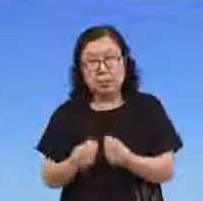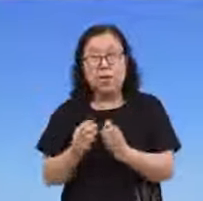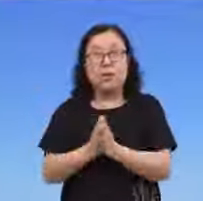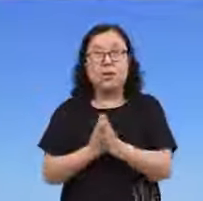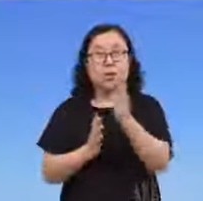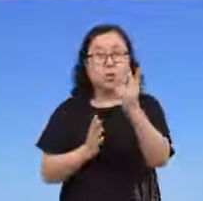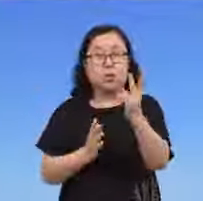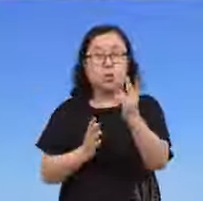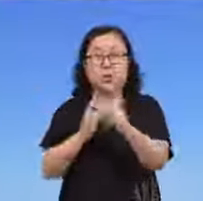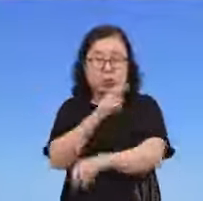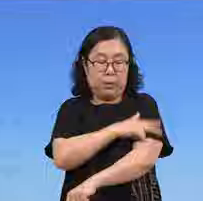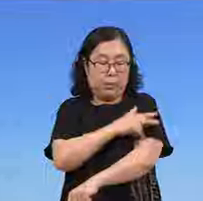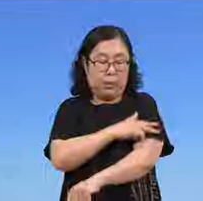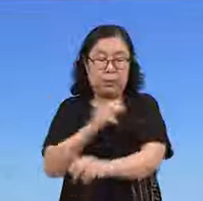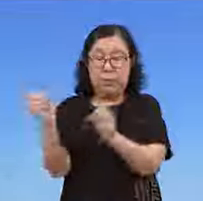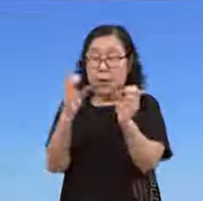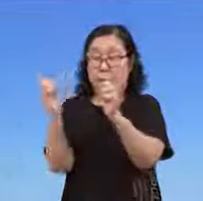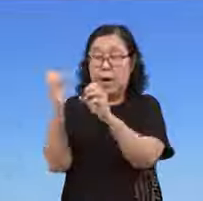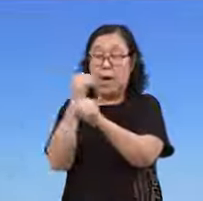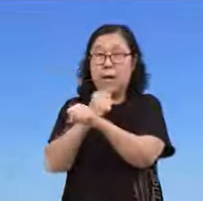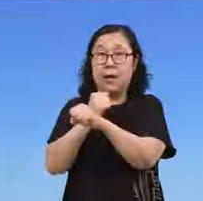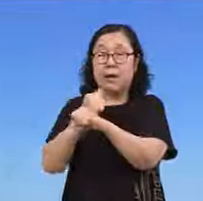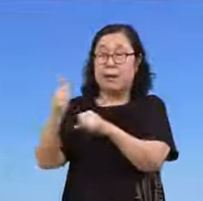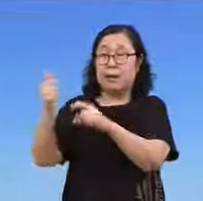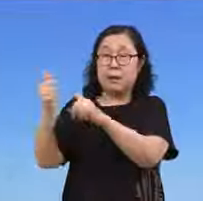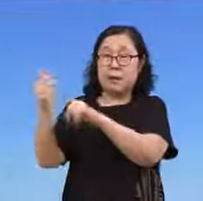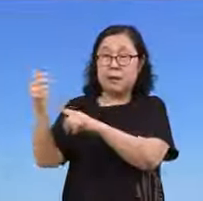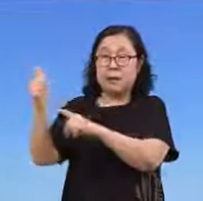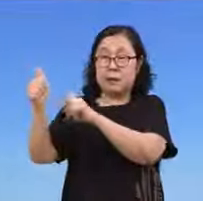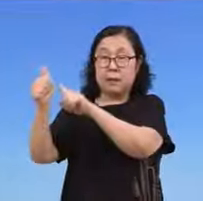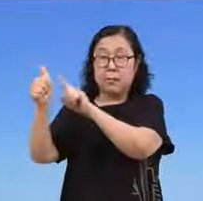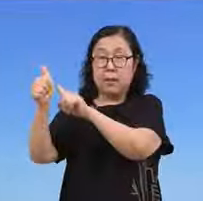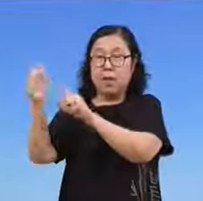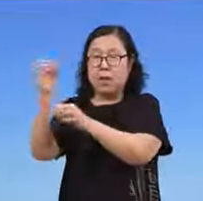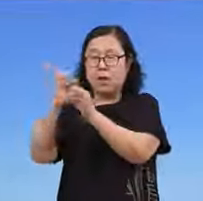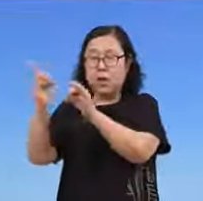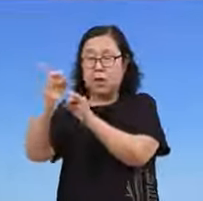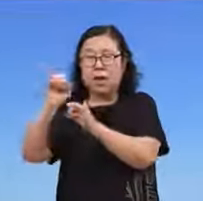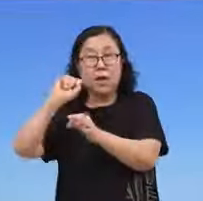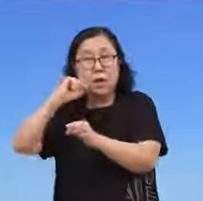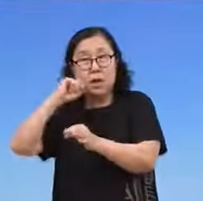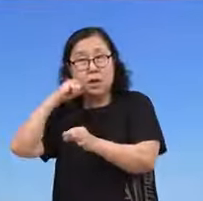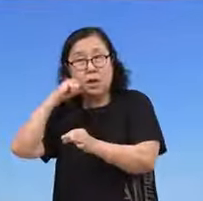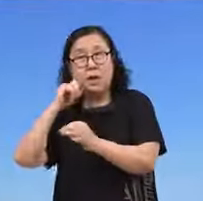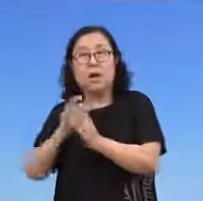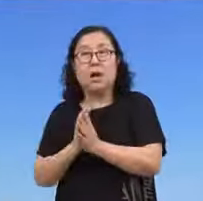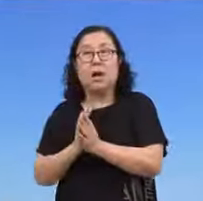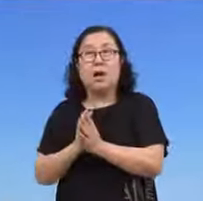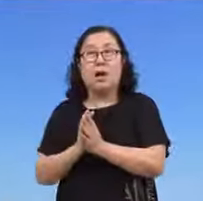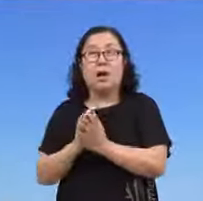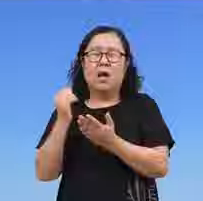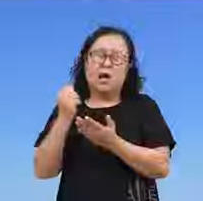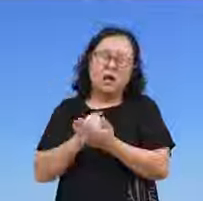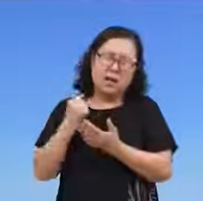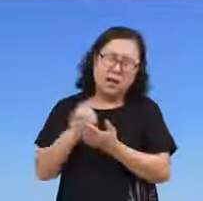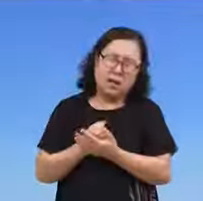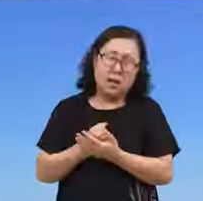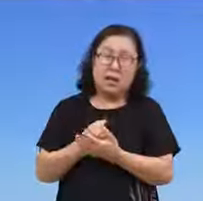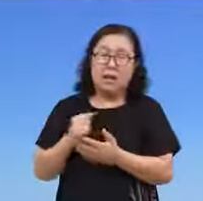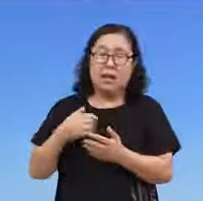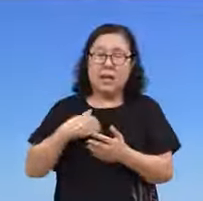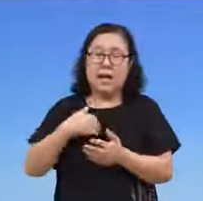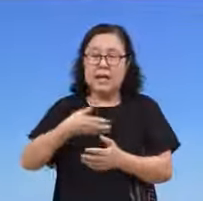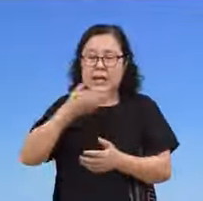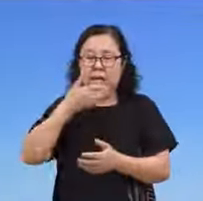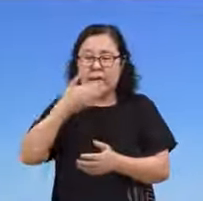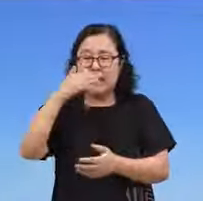예를 들면은 이 두 집사님이 지금 대화를 하시는데요, 한 집사님이 이제 막 경제가 너무 어려워, 요즘으로 치면 막 아이고 이제